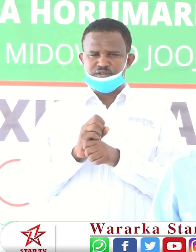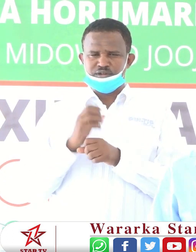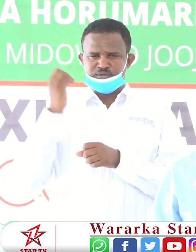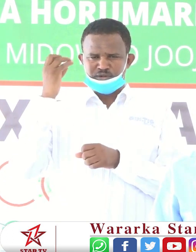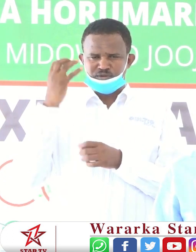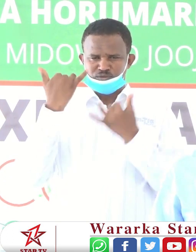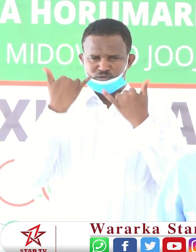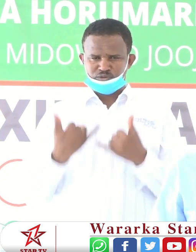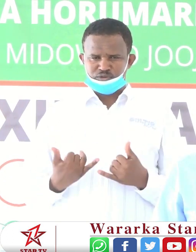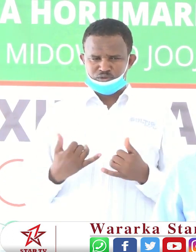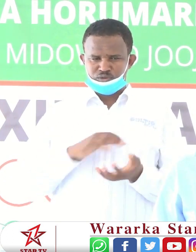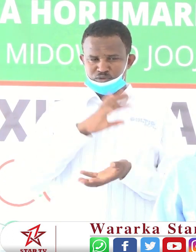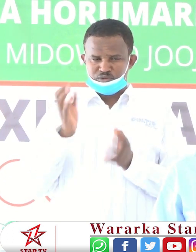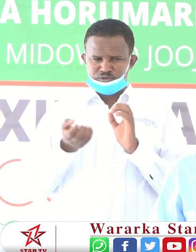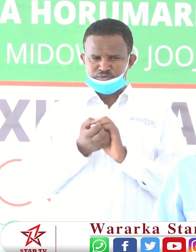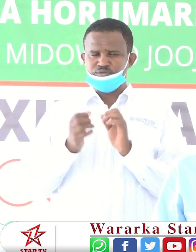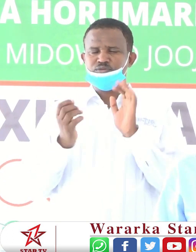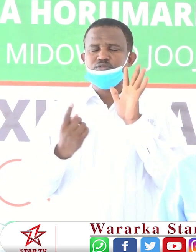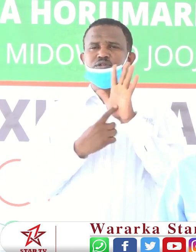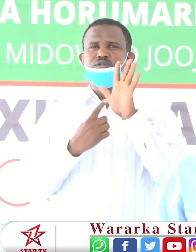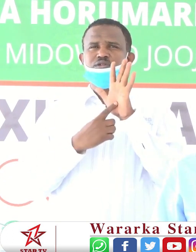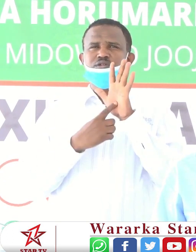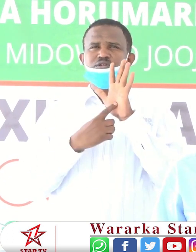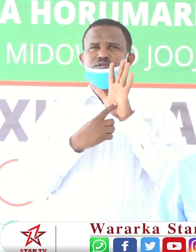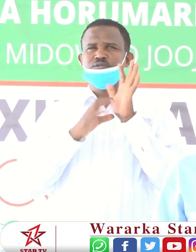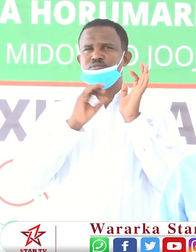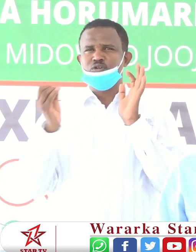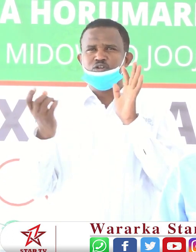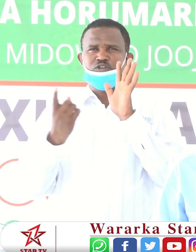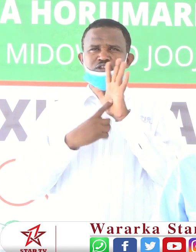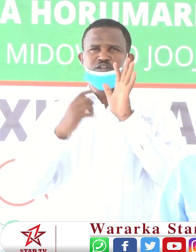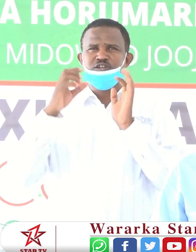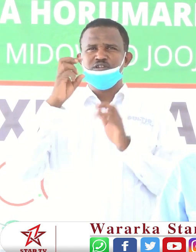2999 kaad inta laga helay cudurkii waxa weeye